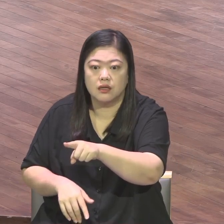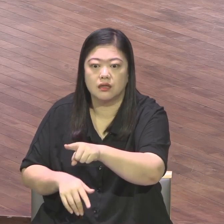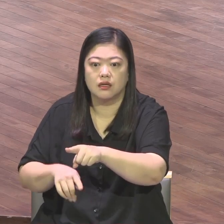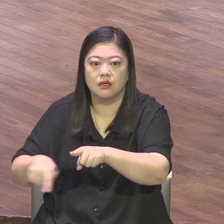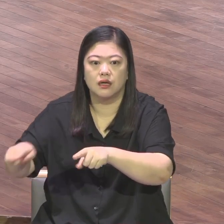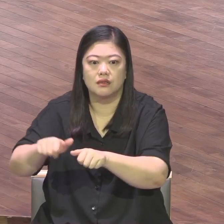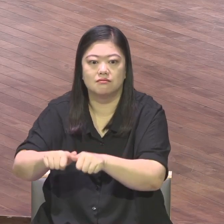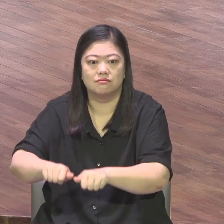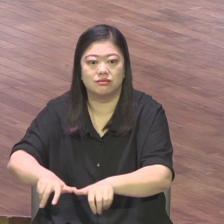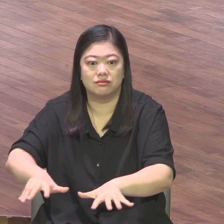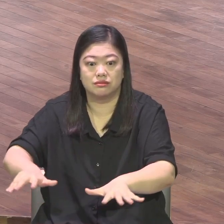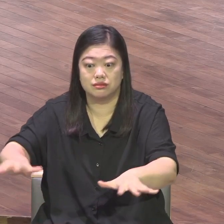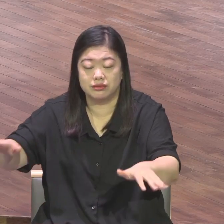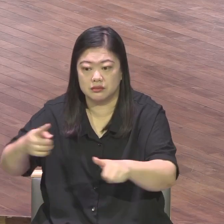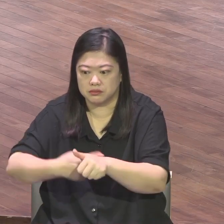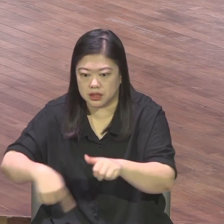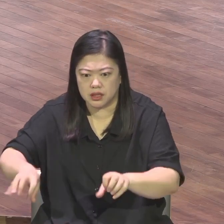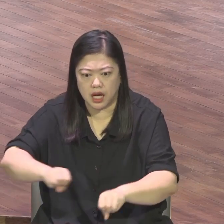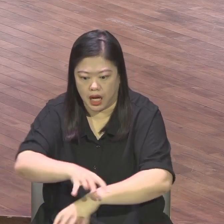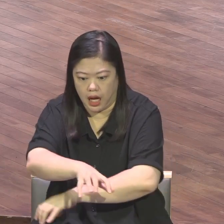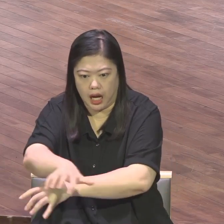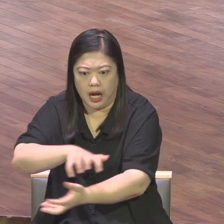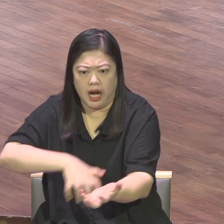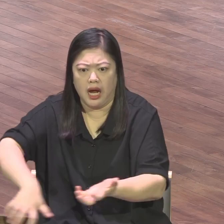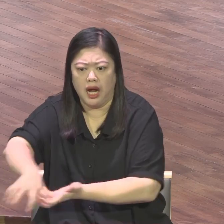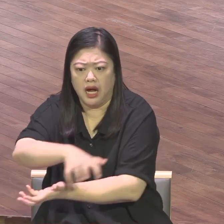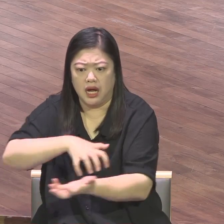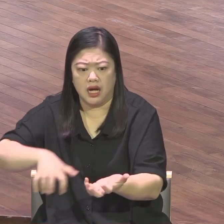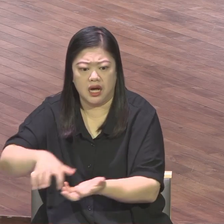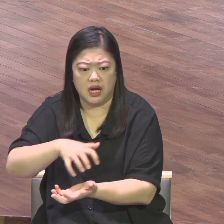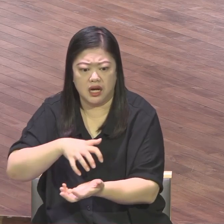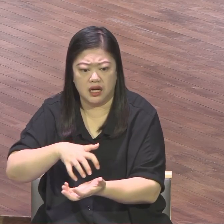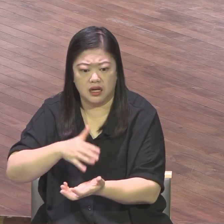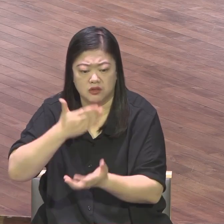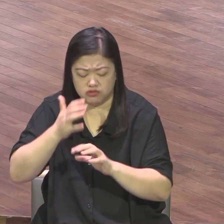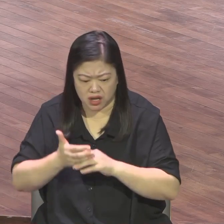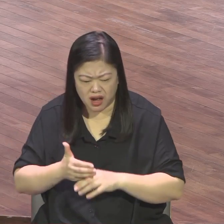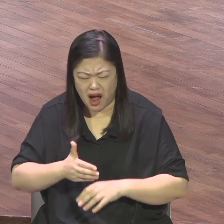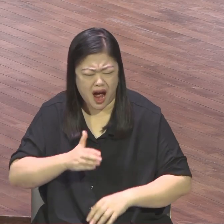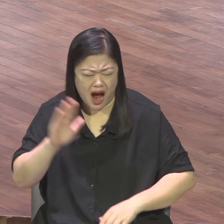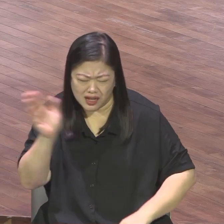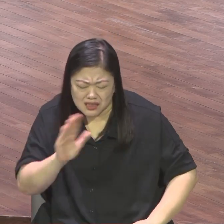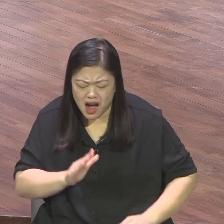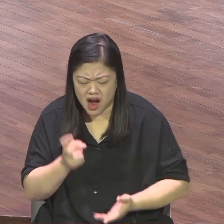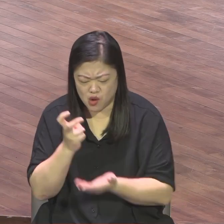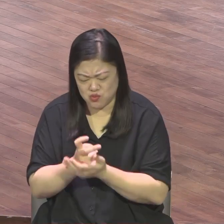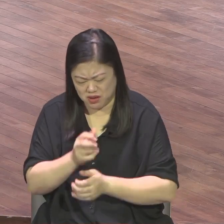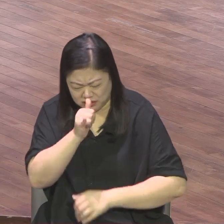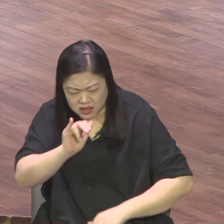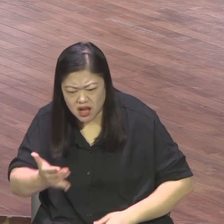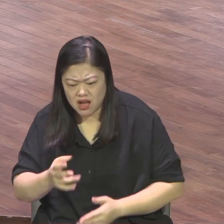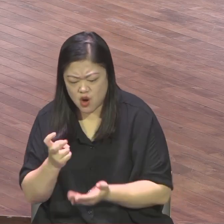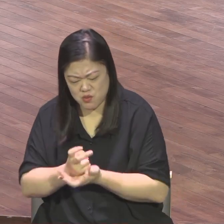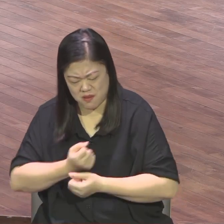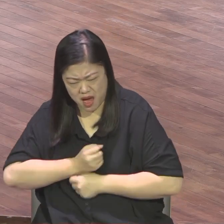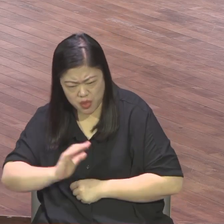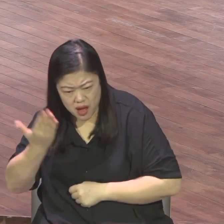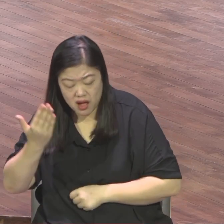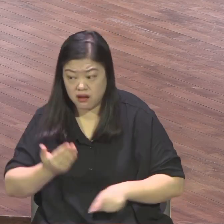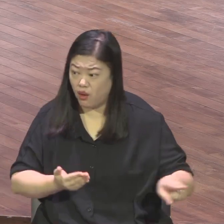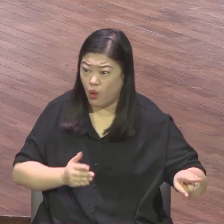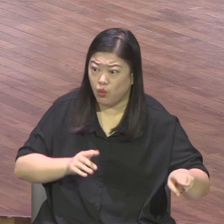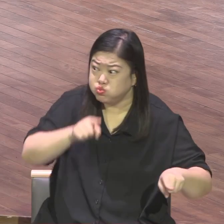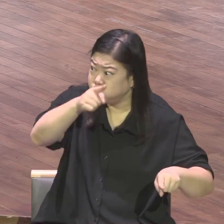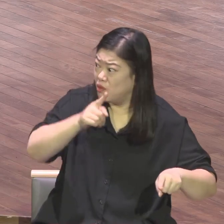그리고 예루살렘에 있는 유대인들이 막 이 유언비에 막 충동질을 하니까 이 사람들이 막 삽시간에 소문이